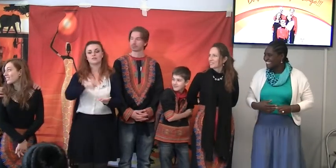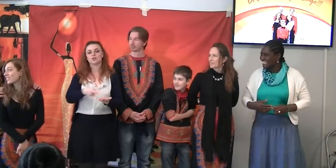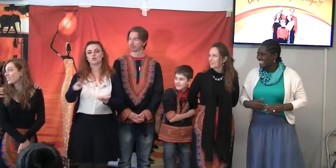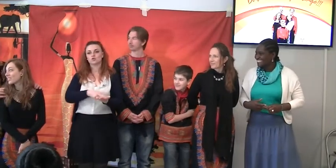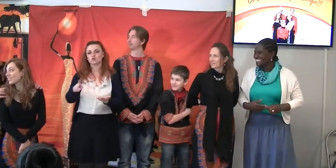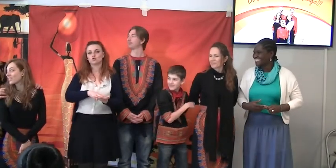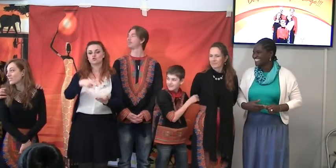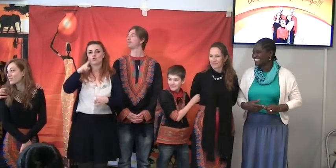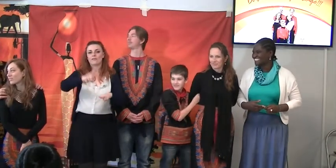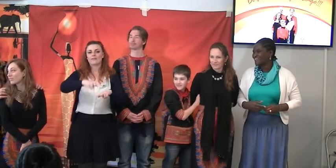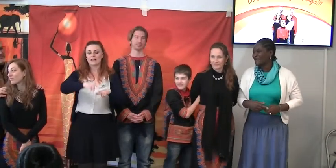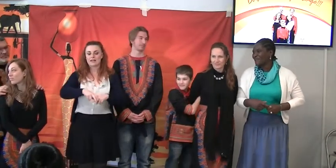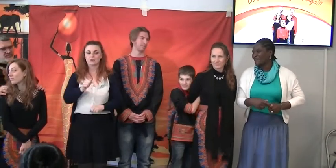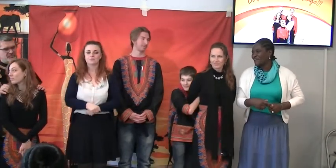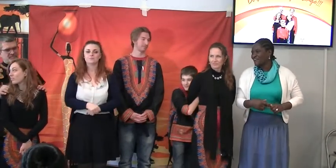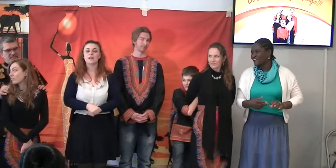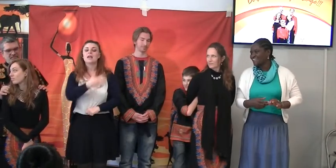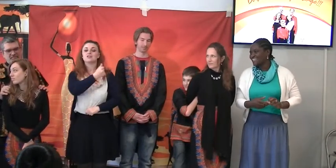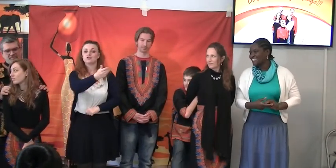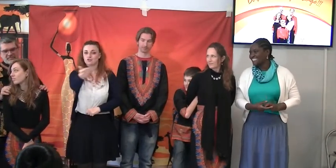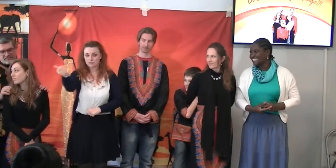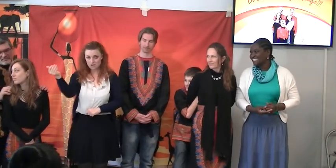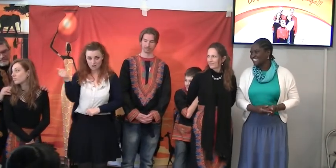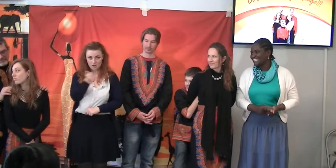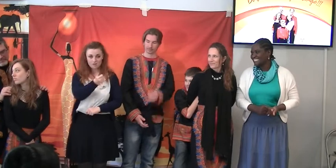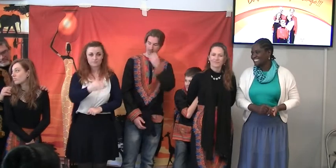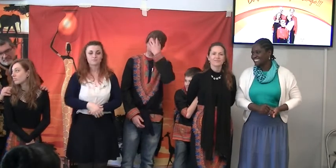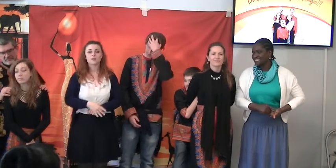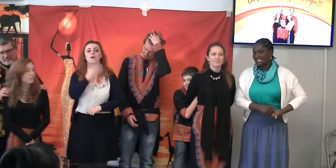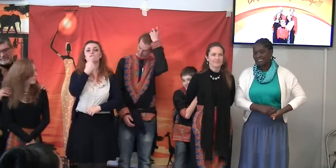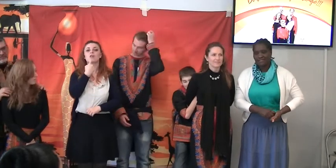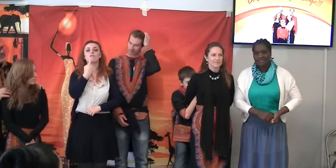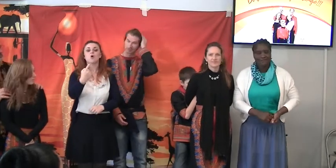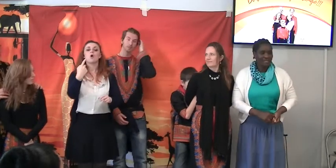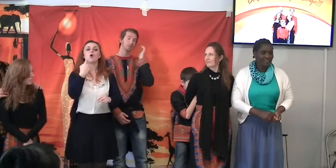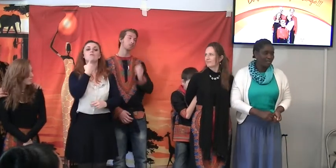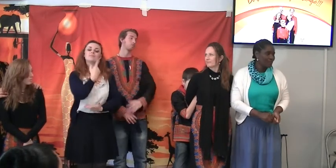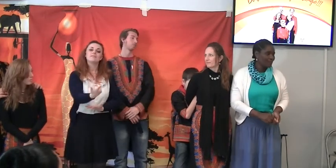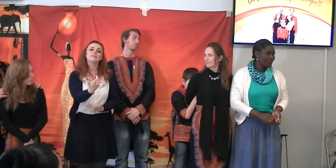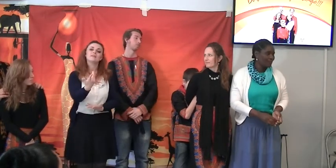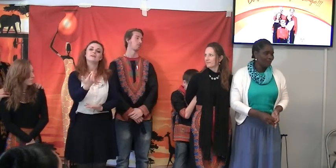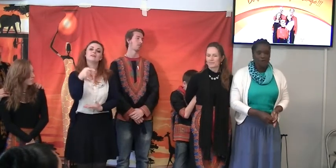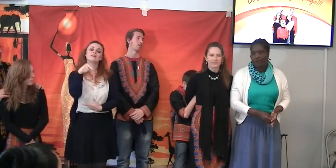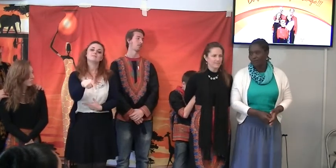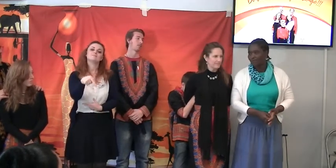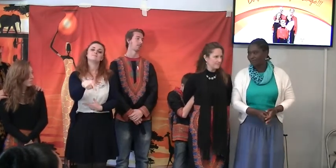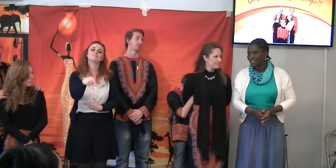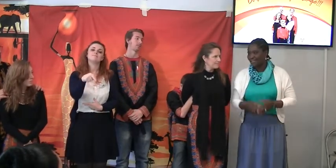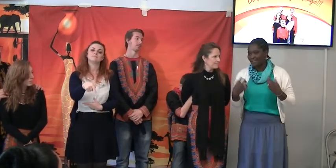Vi saluto nel nome del Signore e volevo parlare con la Chiesa oggi. Sì, to say thank you